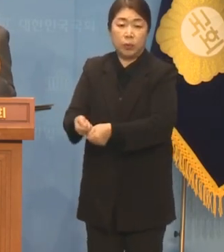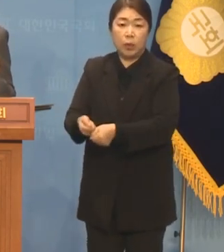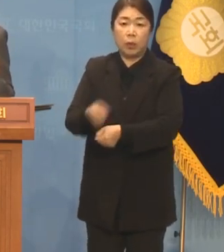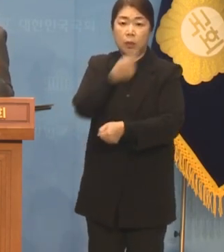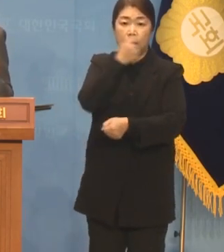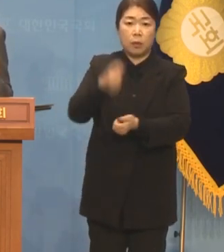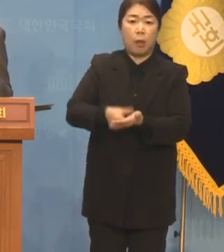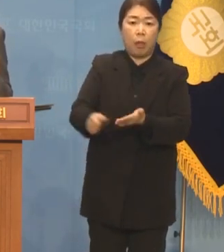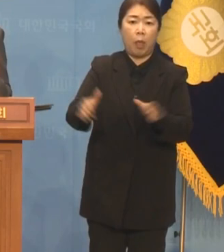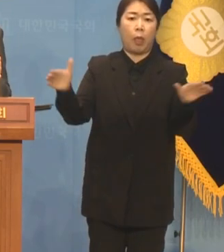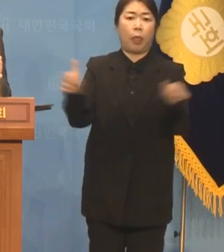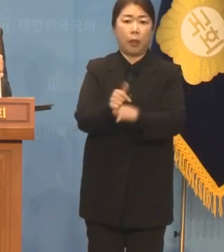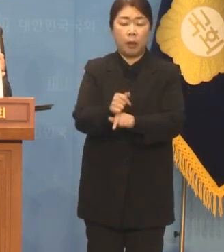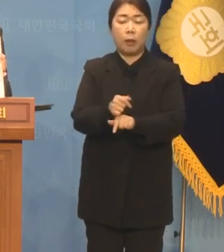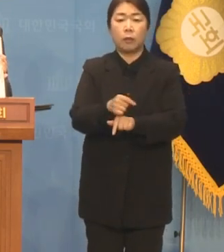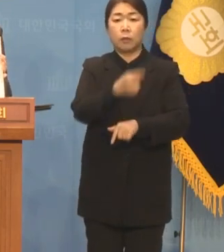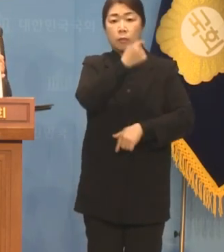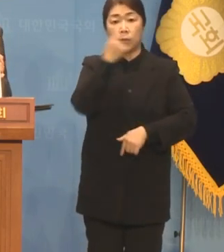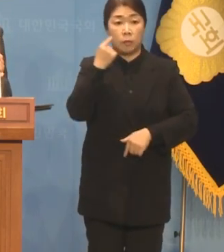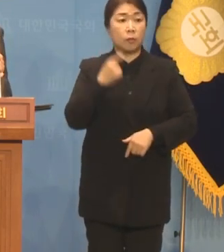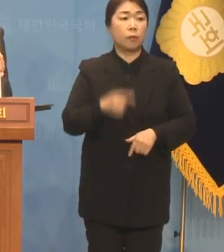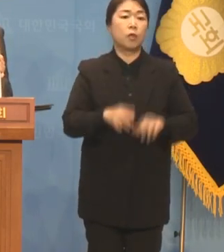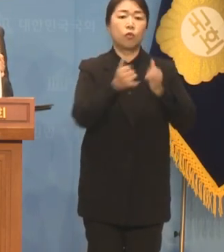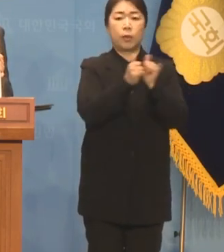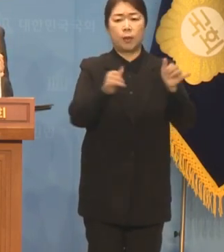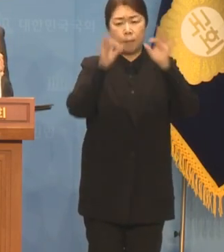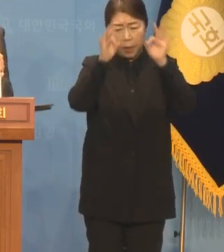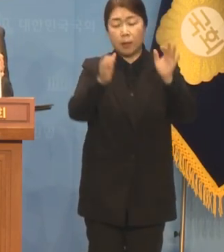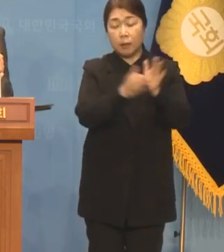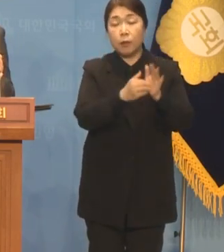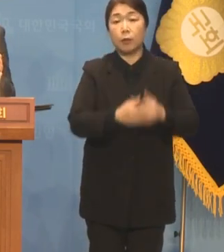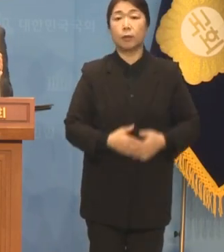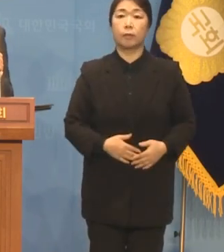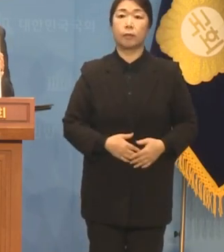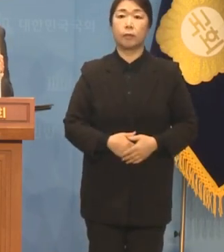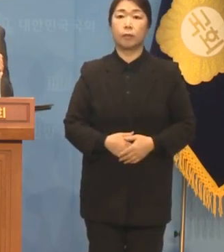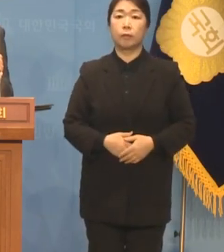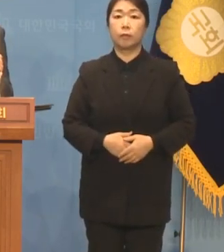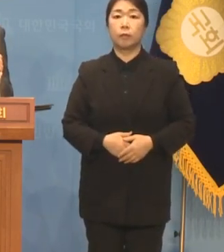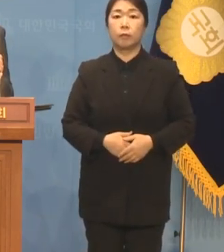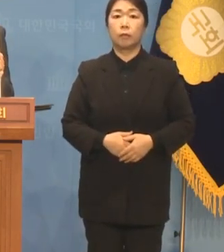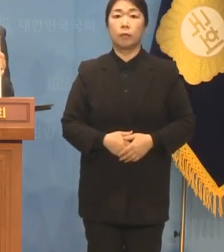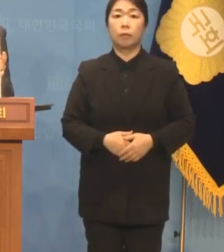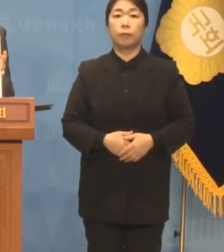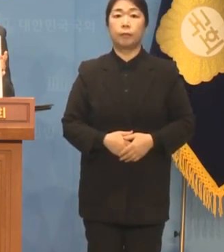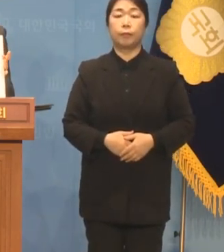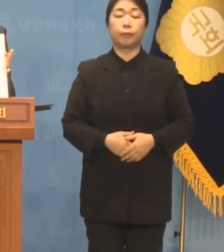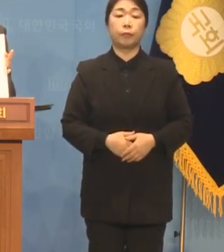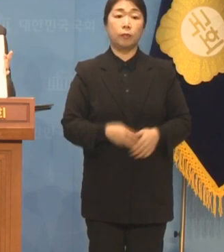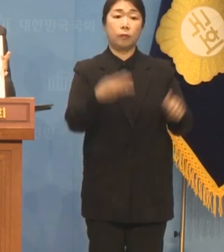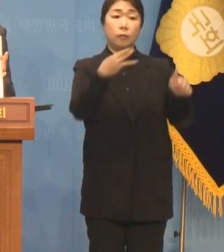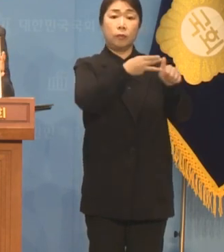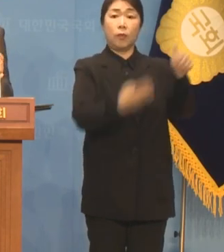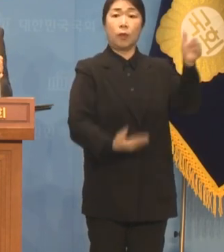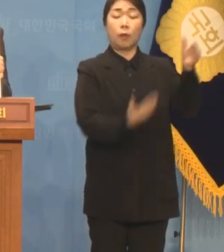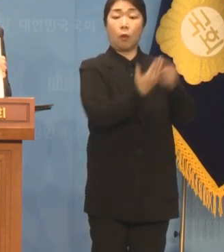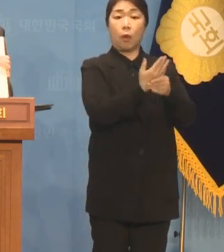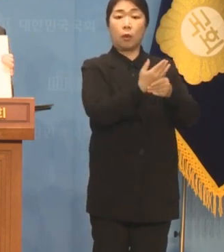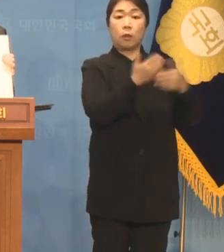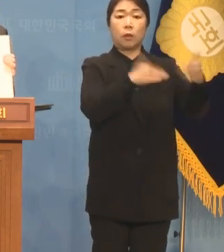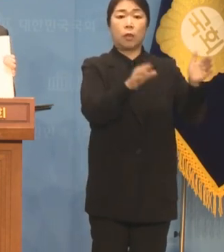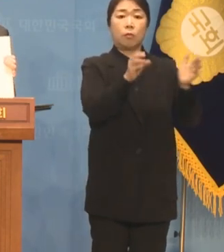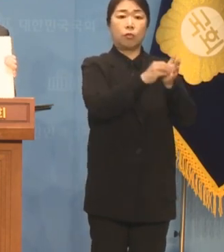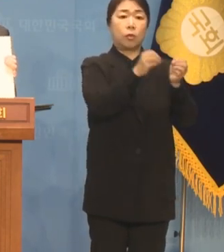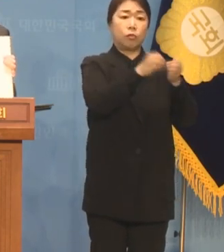증거를 인멸하는 현장을 국민들께서 똑똑히 목격을 하셨습니다. 대테러 상황실